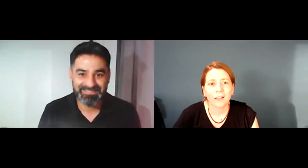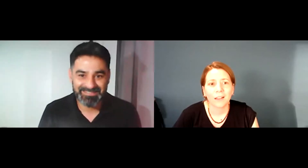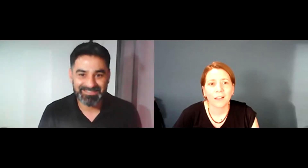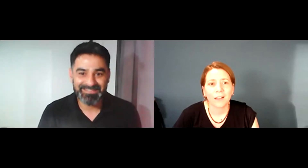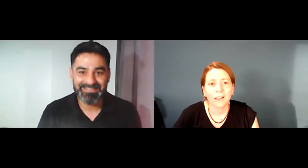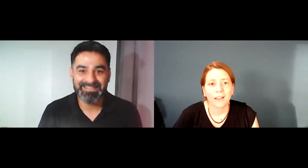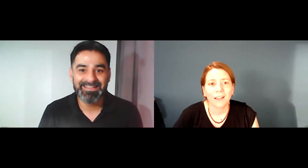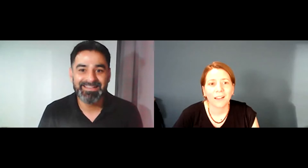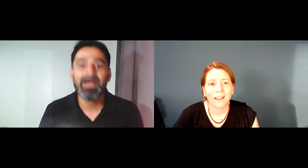Sí.